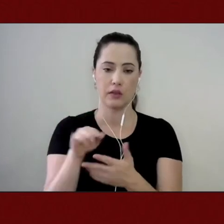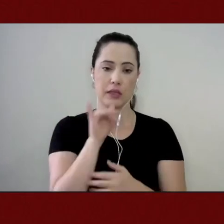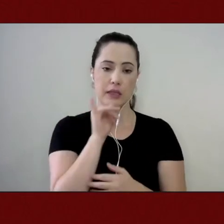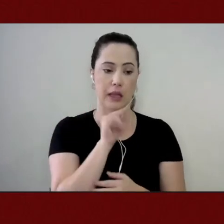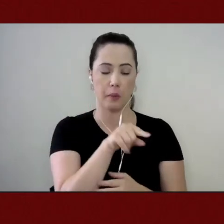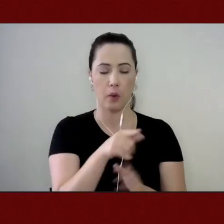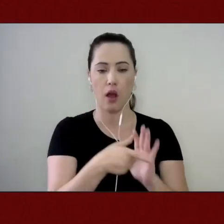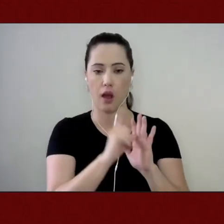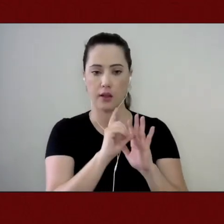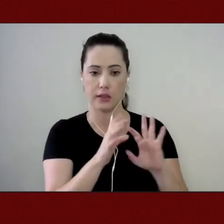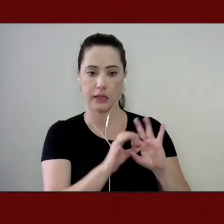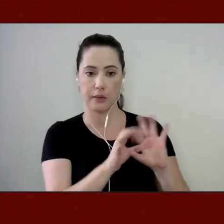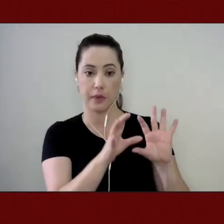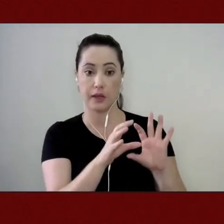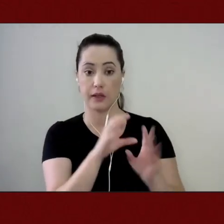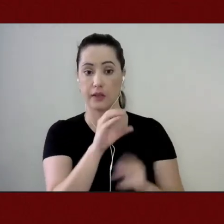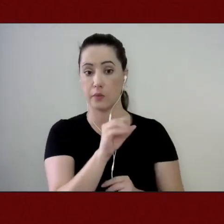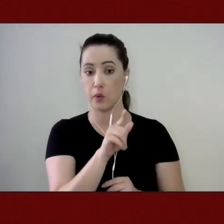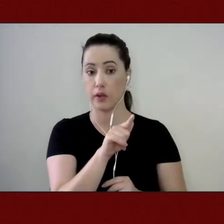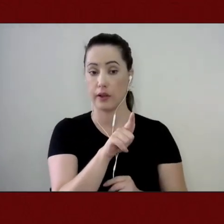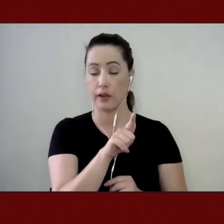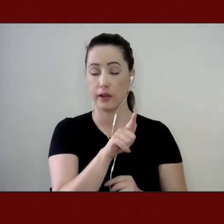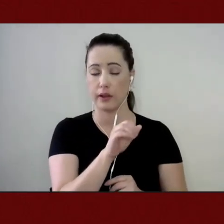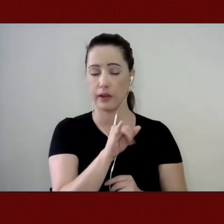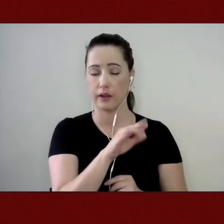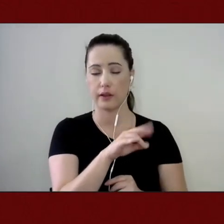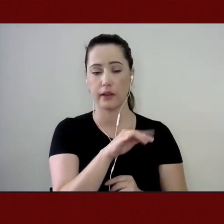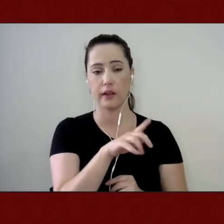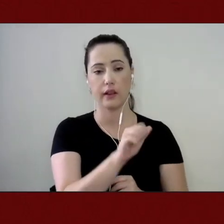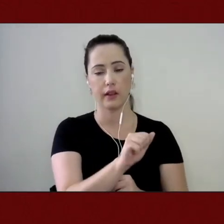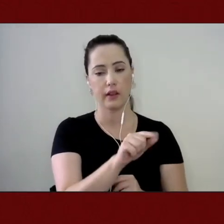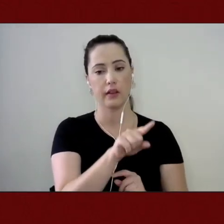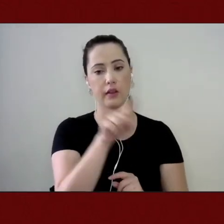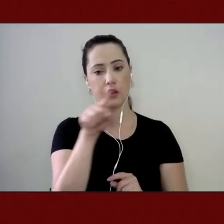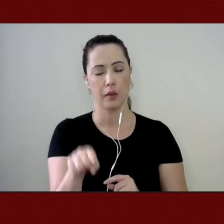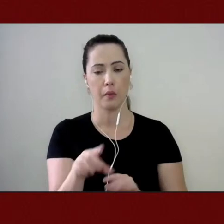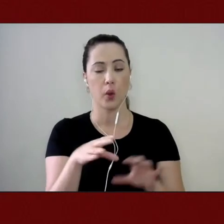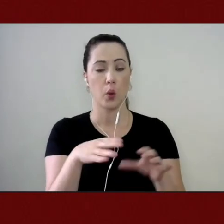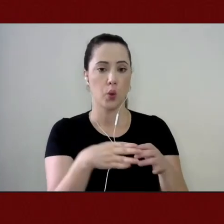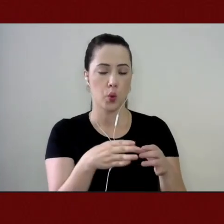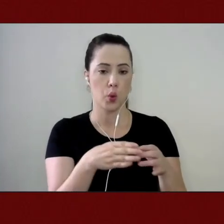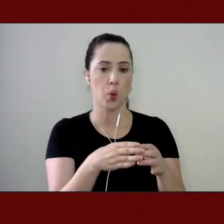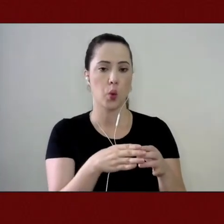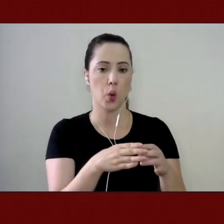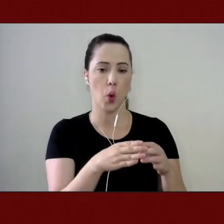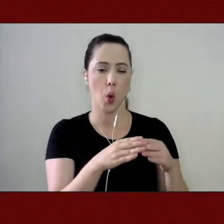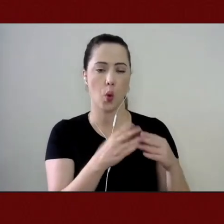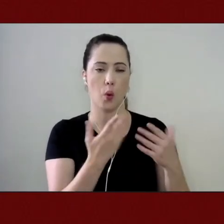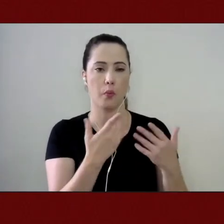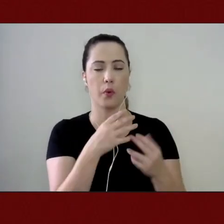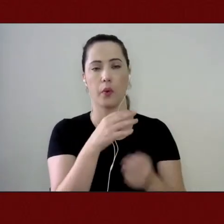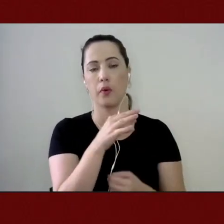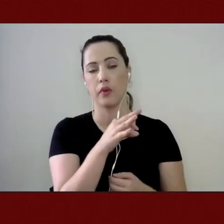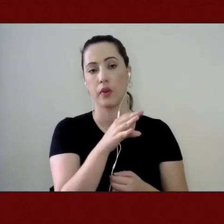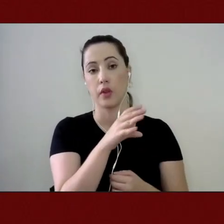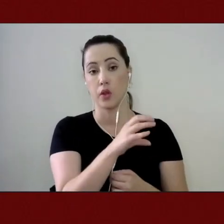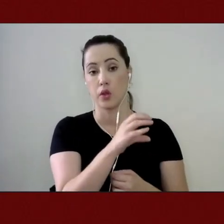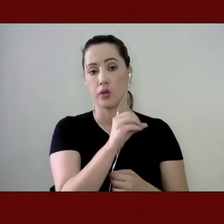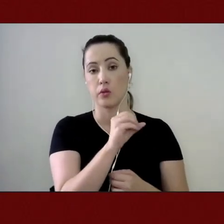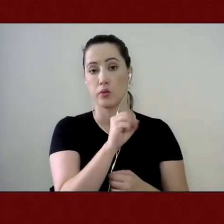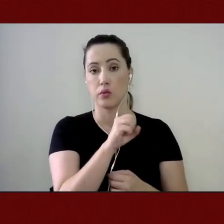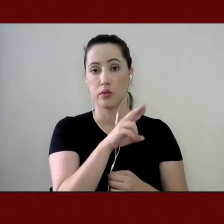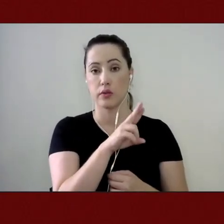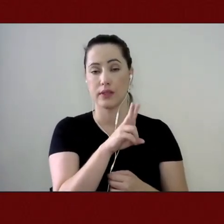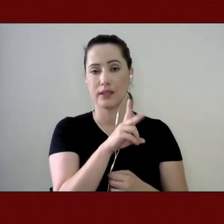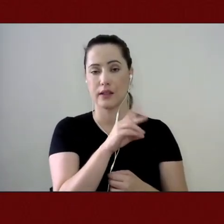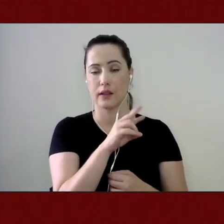dominante, e também ao polo conservador, não é, que se formava, que agregava muitos intelectuais,